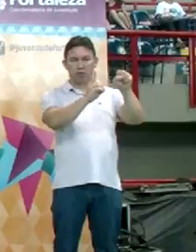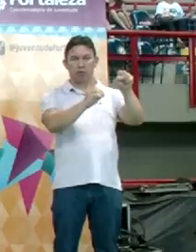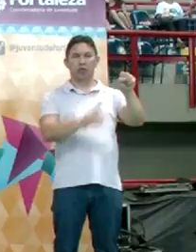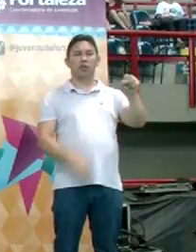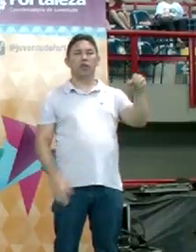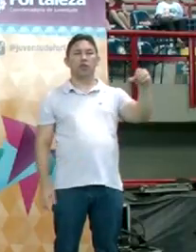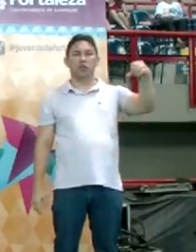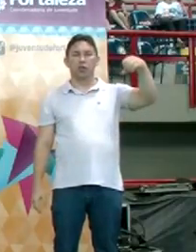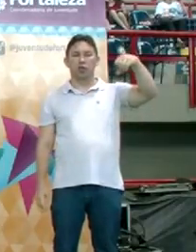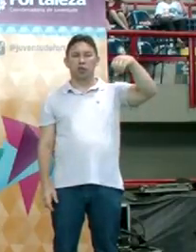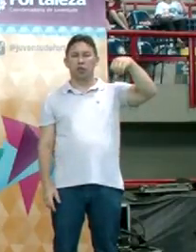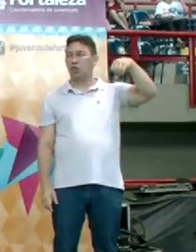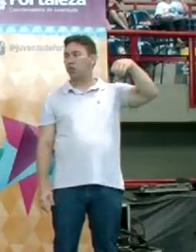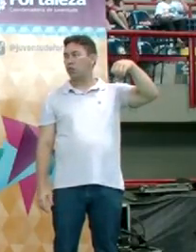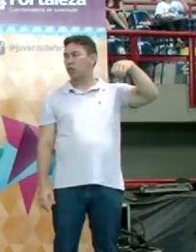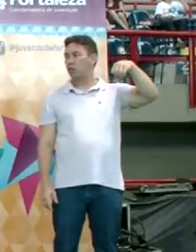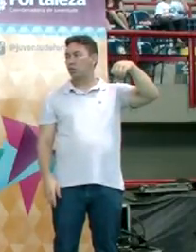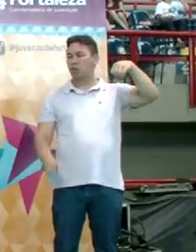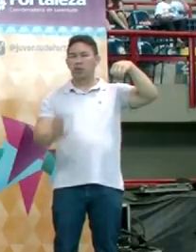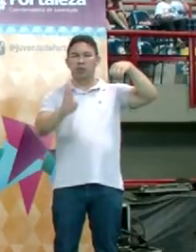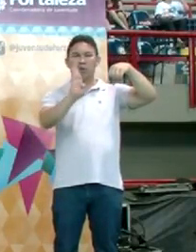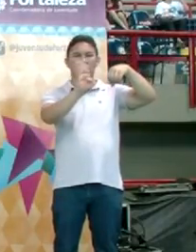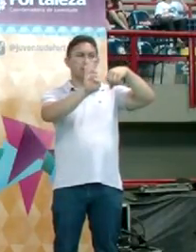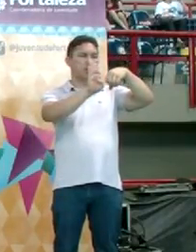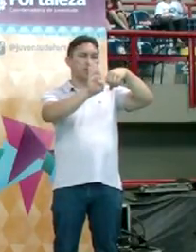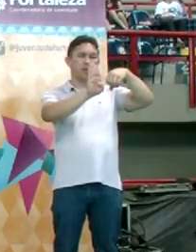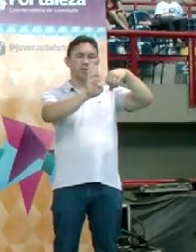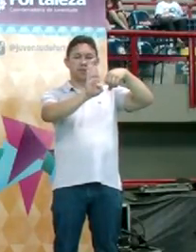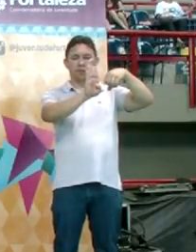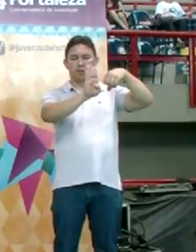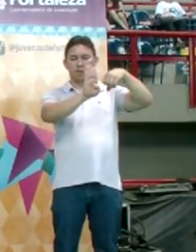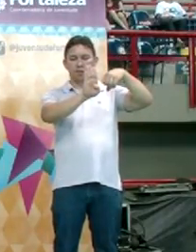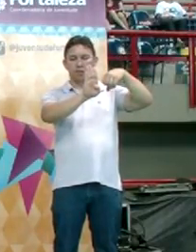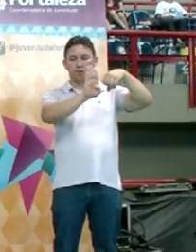Nona questão. Bem de bola.